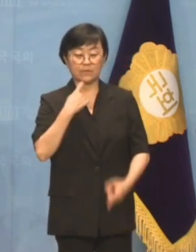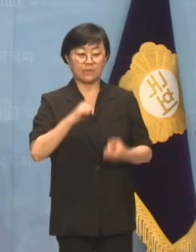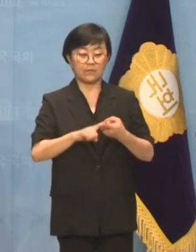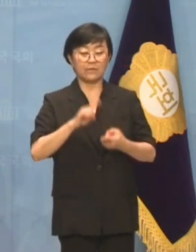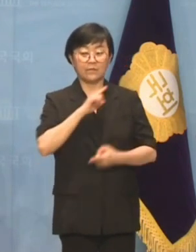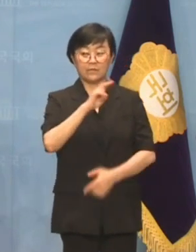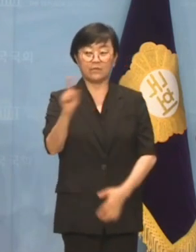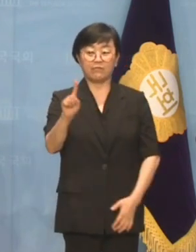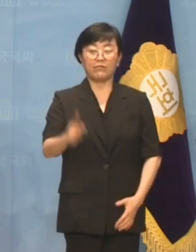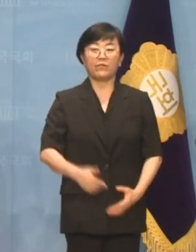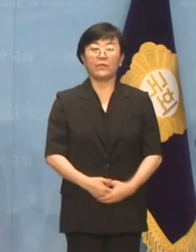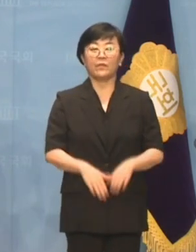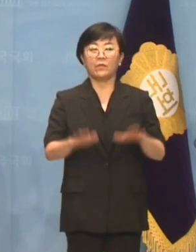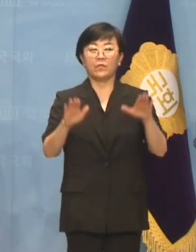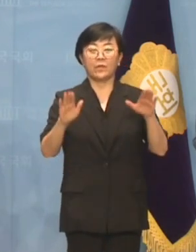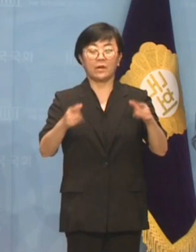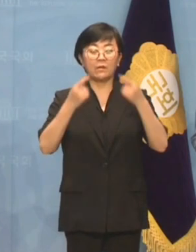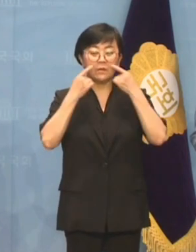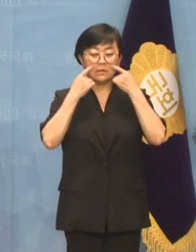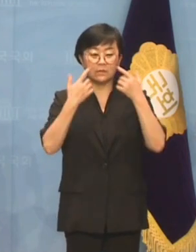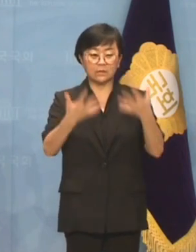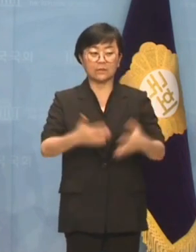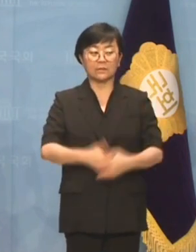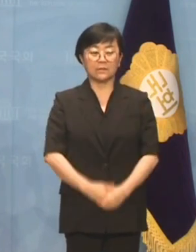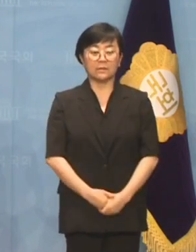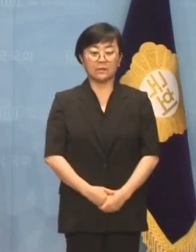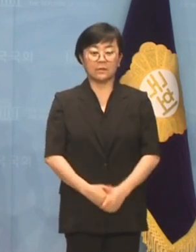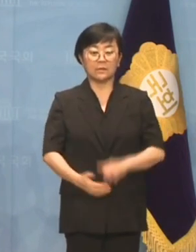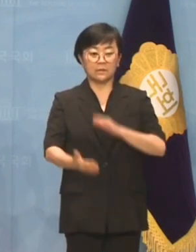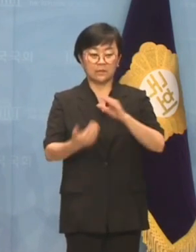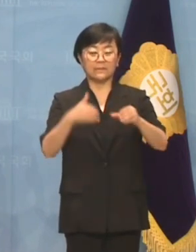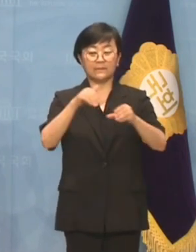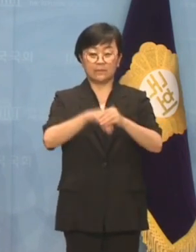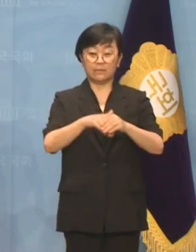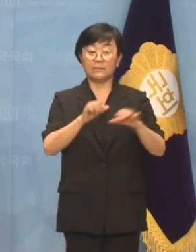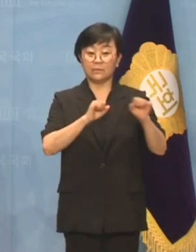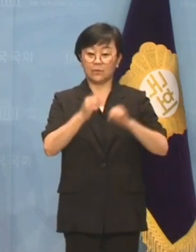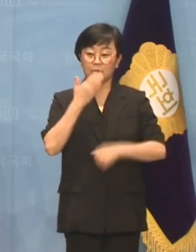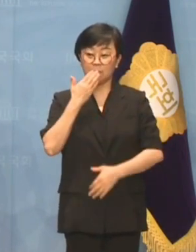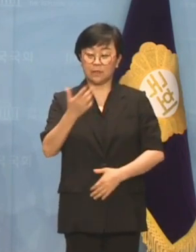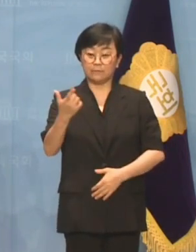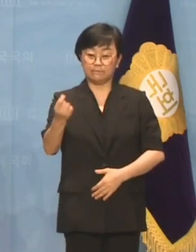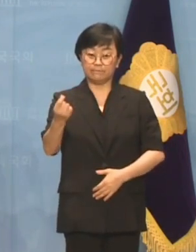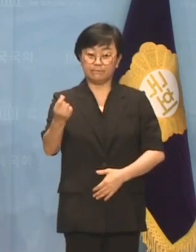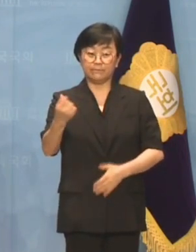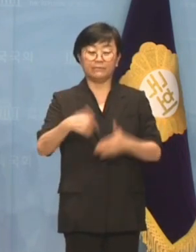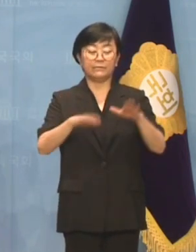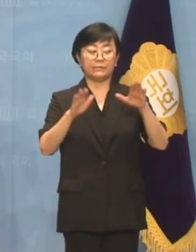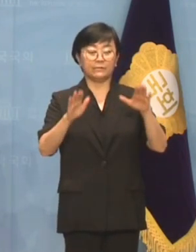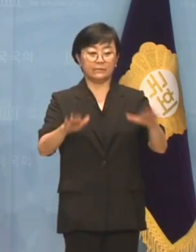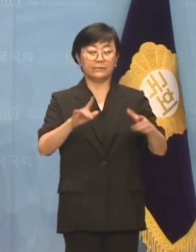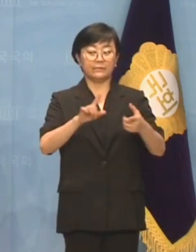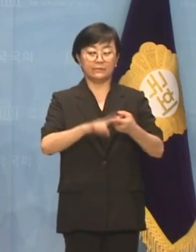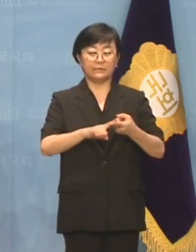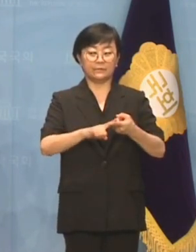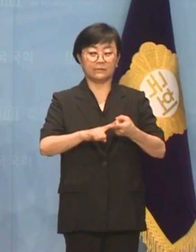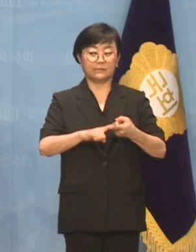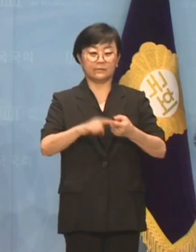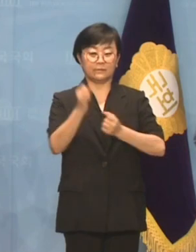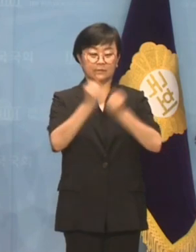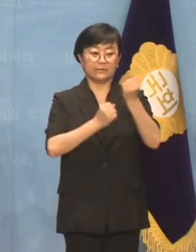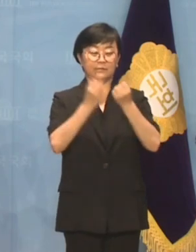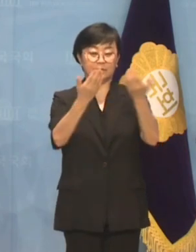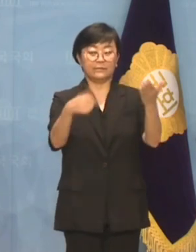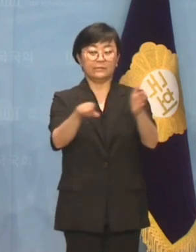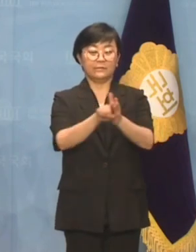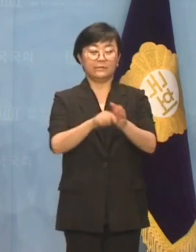합리적인 의심이 드는 것은 이거는 명백한 사전선거운동이 될 수 있다라는 점이고요. 오늘 이 부분에 대해서 기자회견을 하기